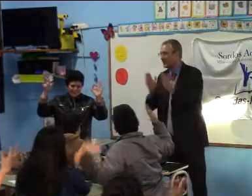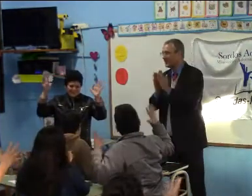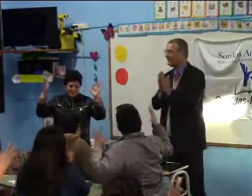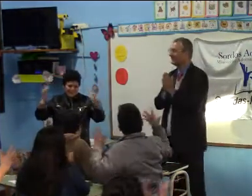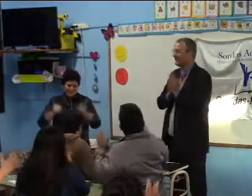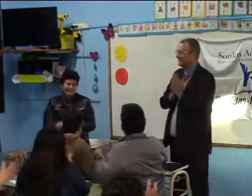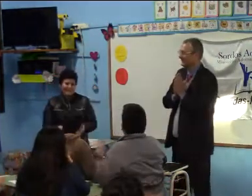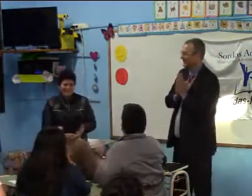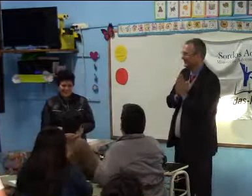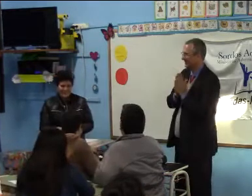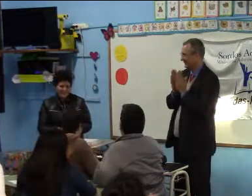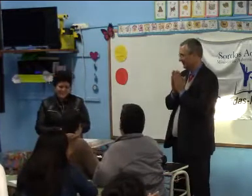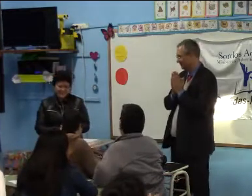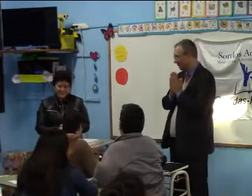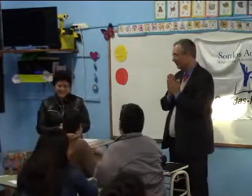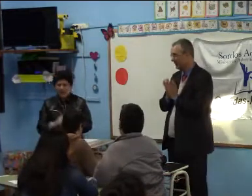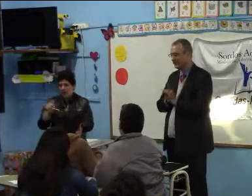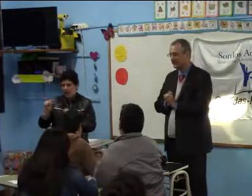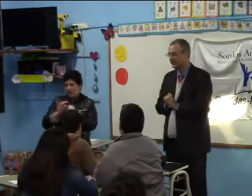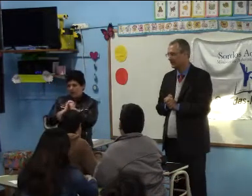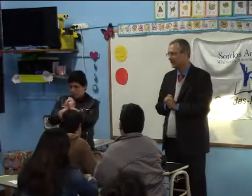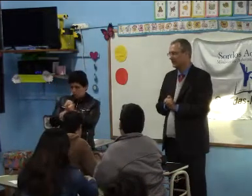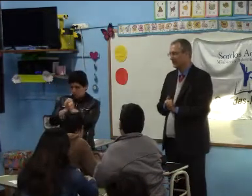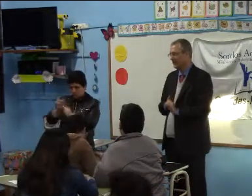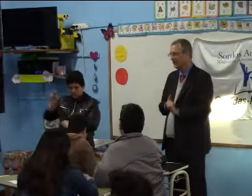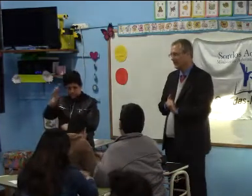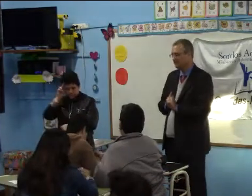Vamos a orar. Vamos a orar.